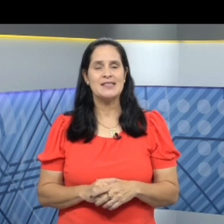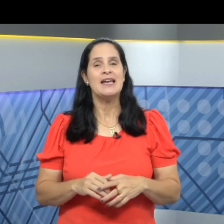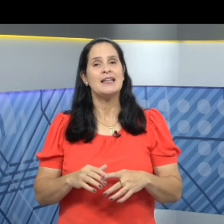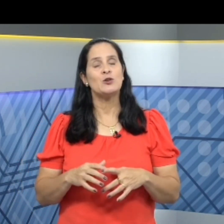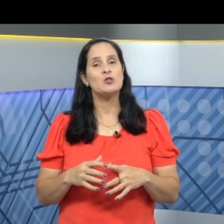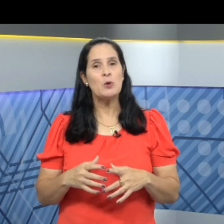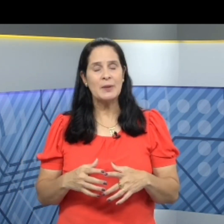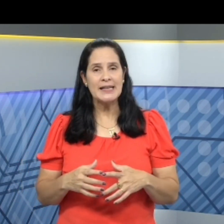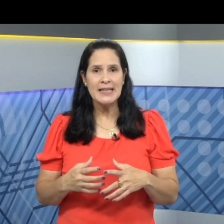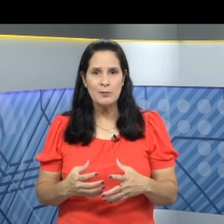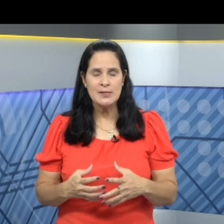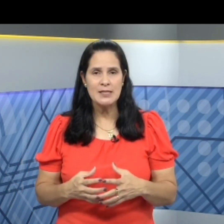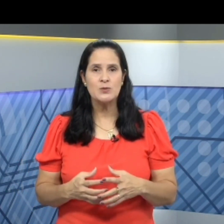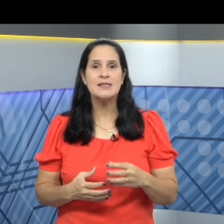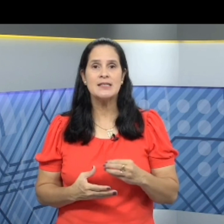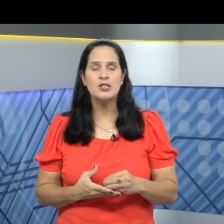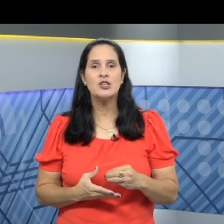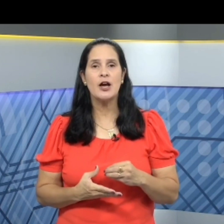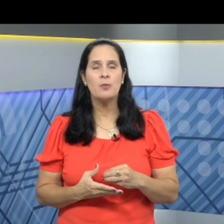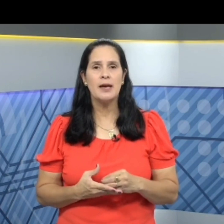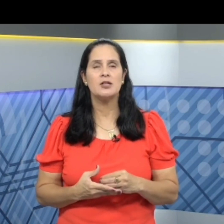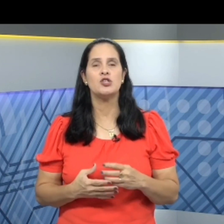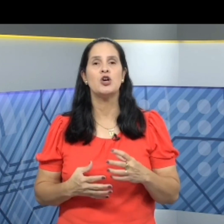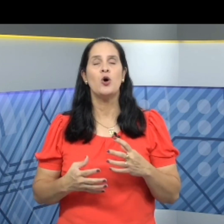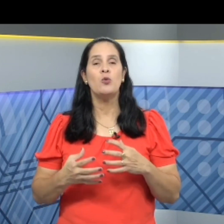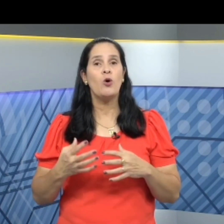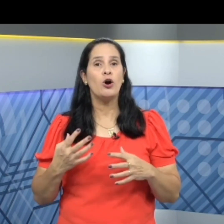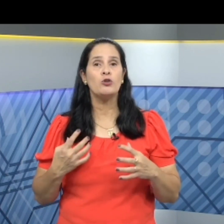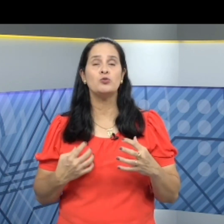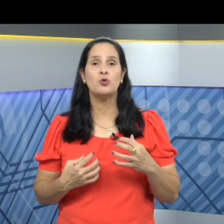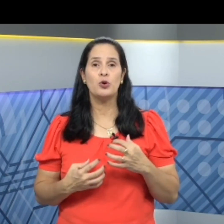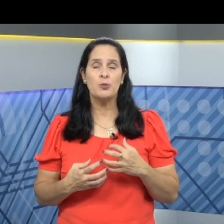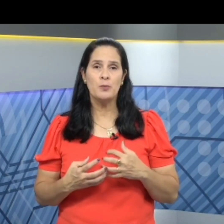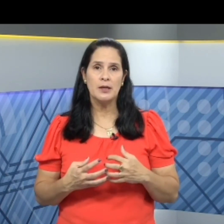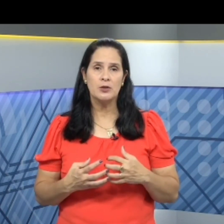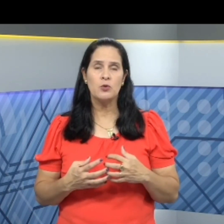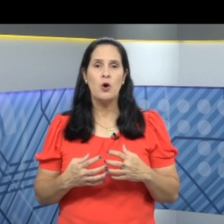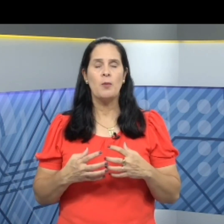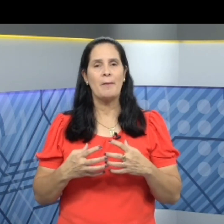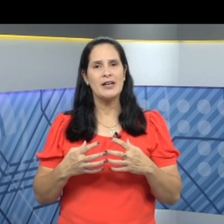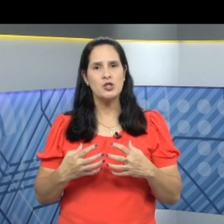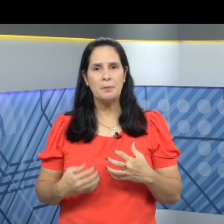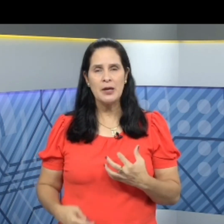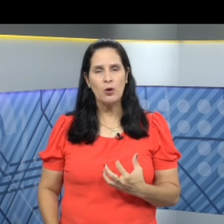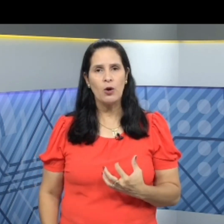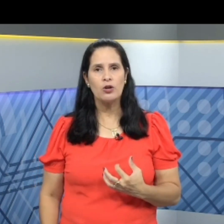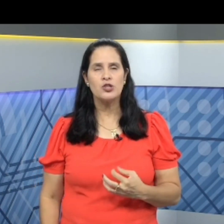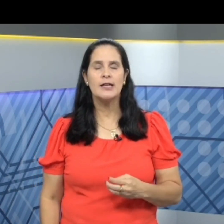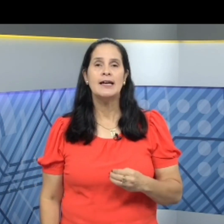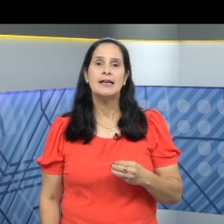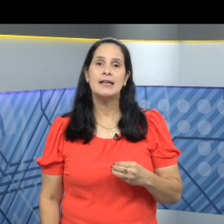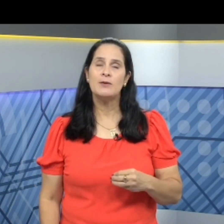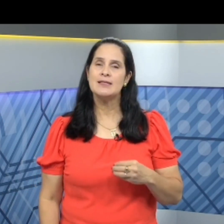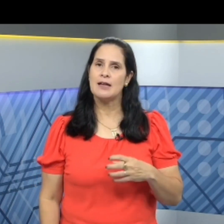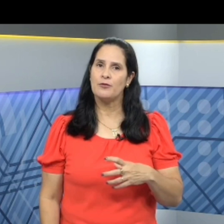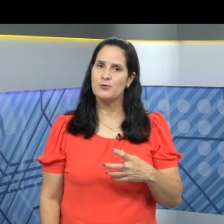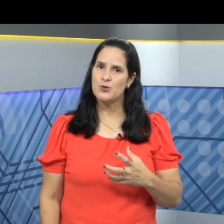Então nós compreendemos isso. Existe realmente um órgão do corpo humano, uma parte biológica que não está